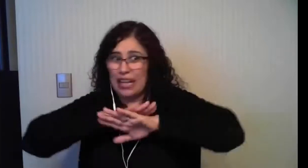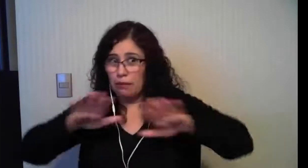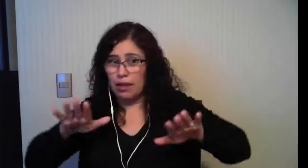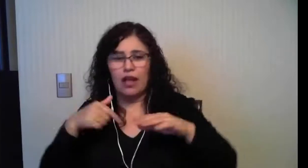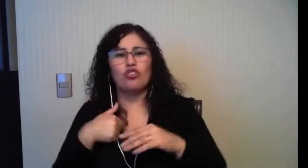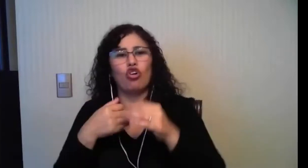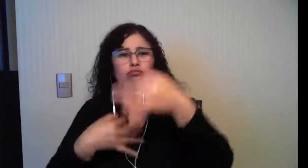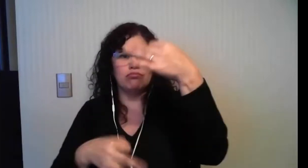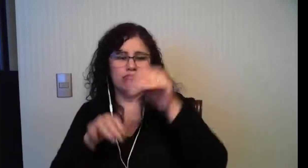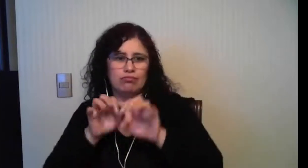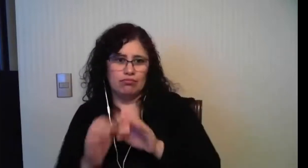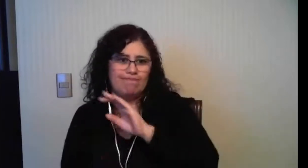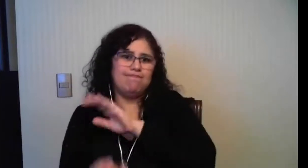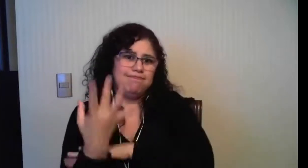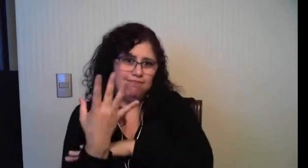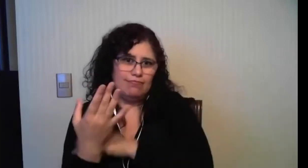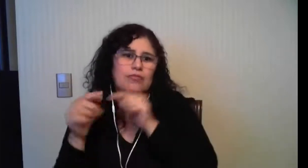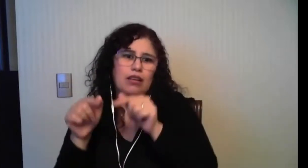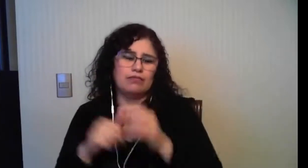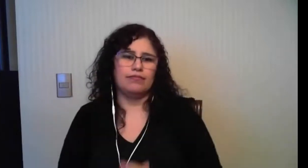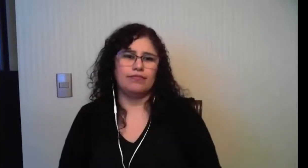la información sobre estos temas, ¿ok?